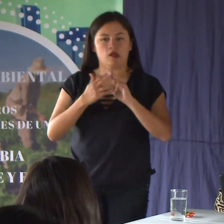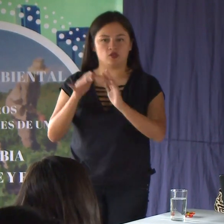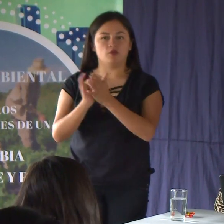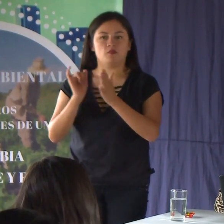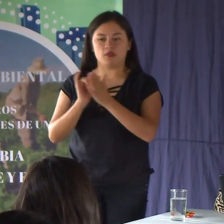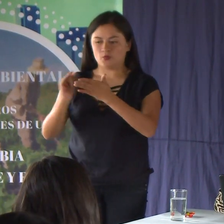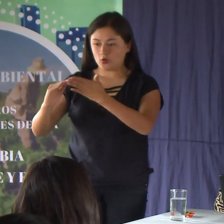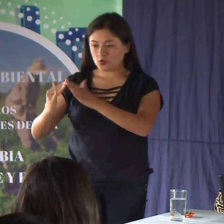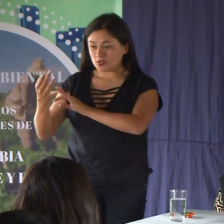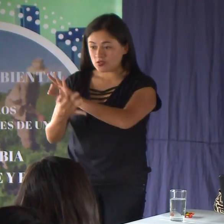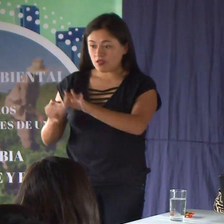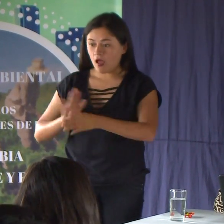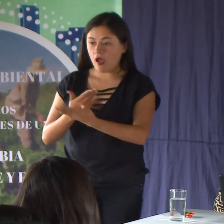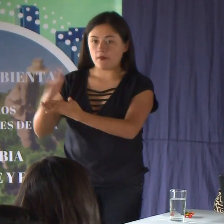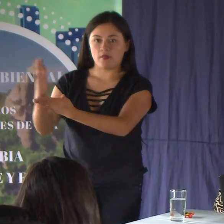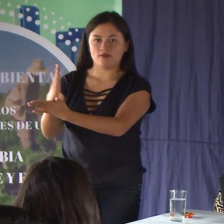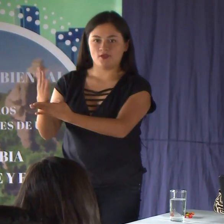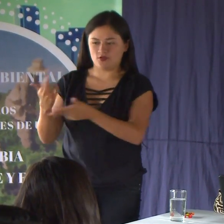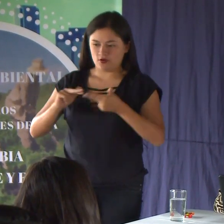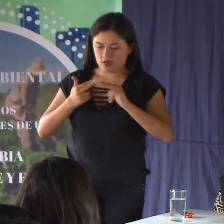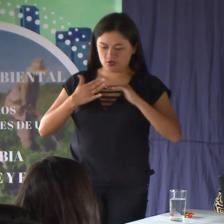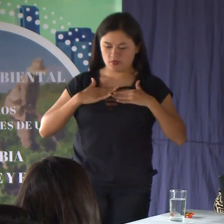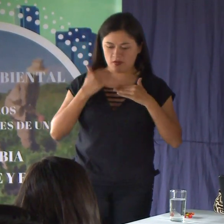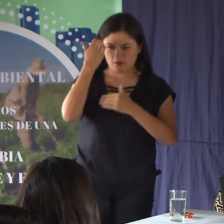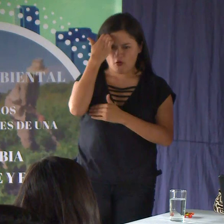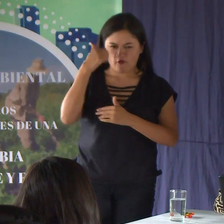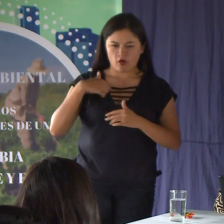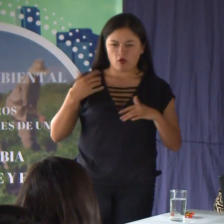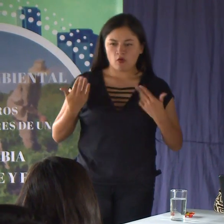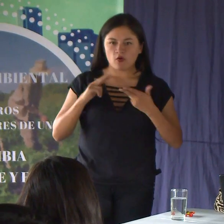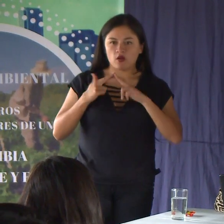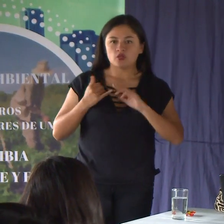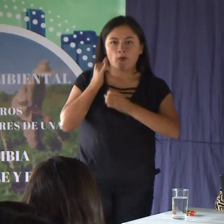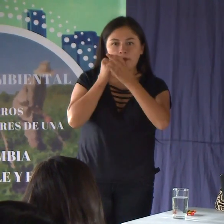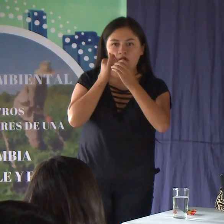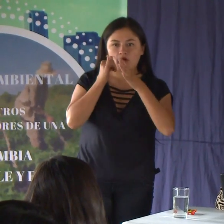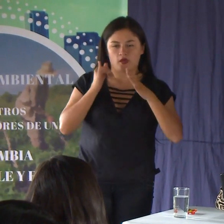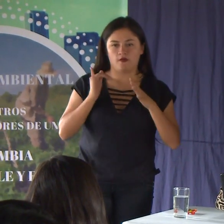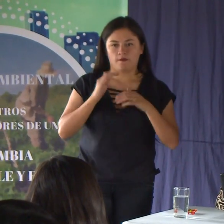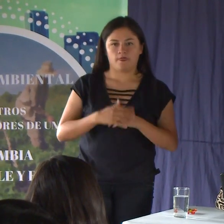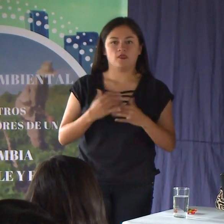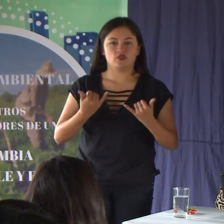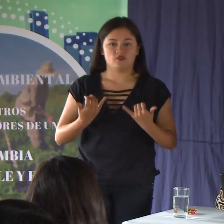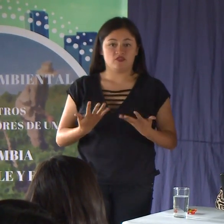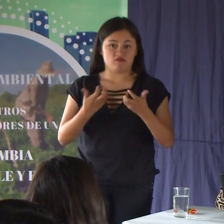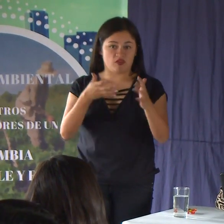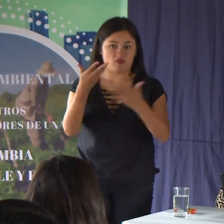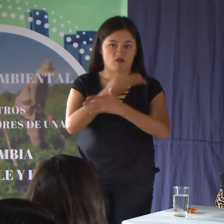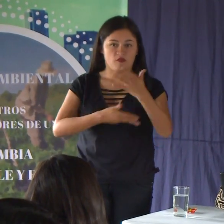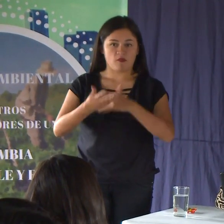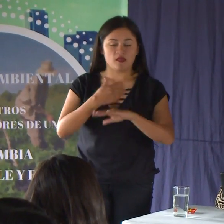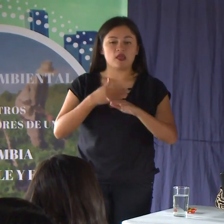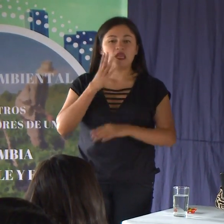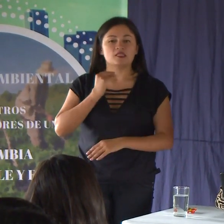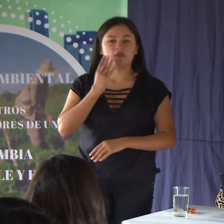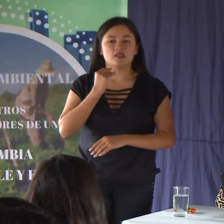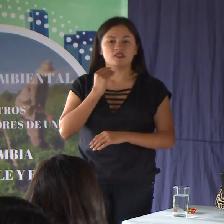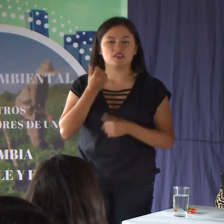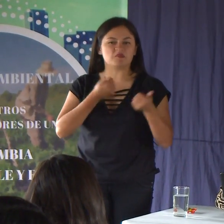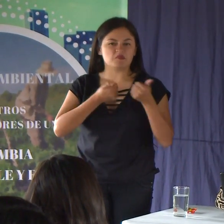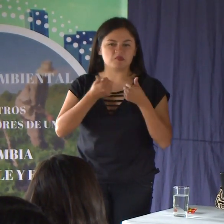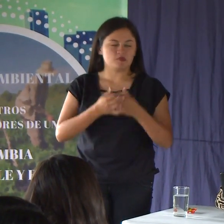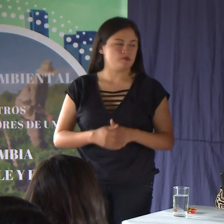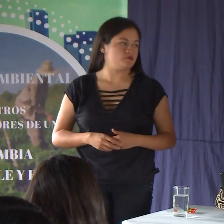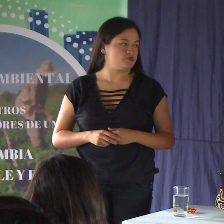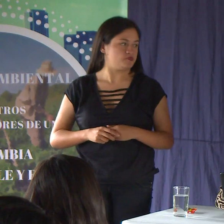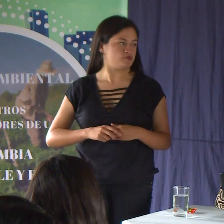en este campo de la pedagogía. Pues digamos que hoy yo quisiera compartir con ustedes un poco la experiencia